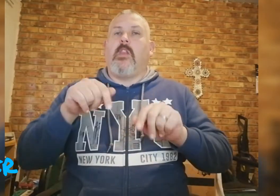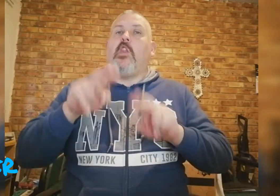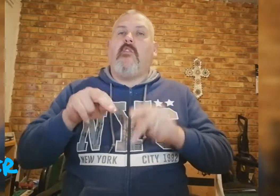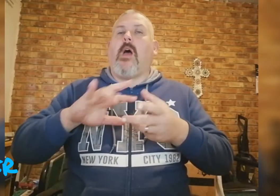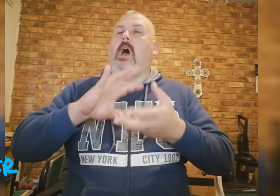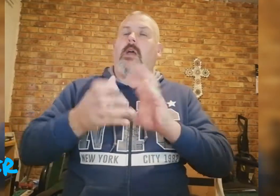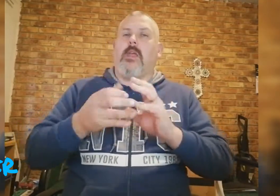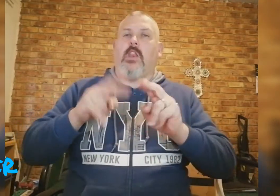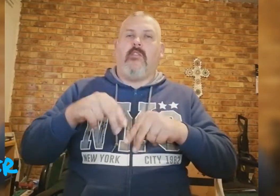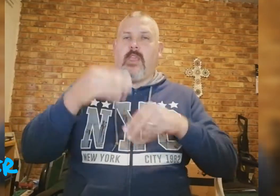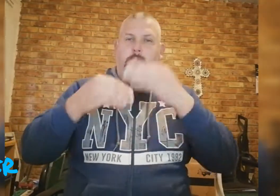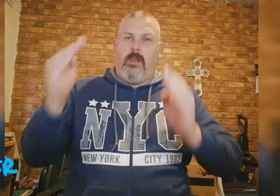in die nieuwe aarde, nieuwe hemel,